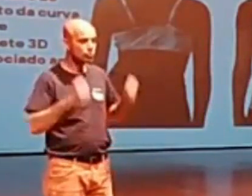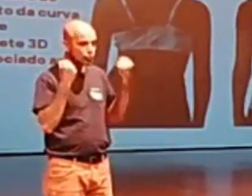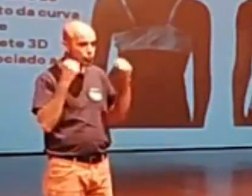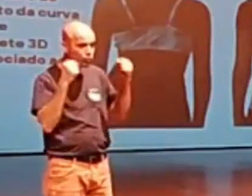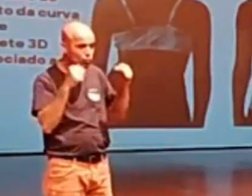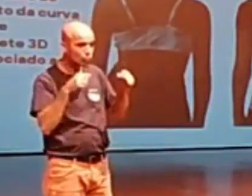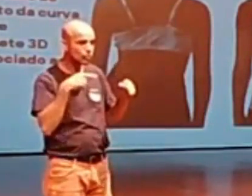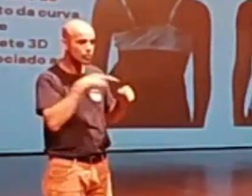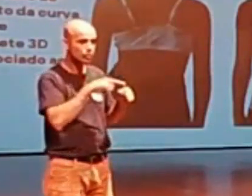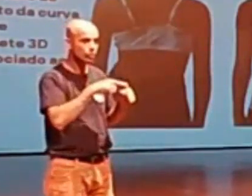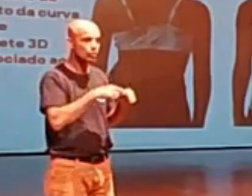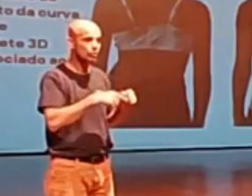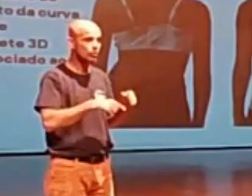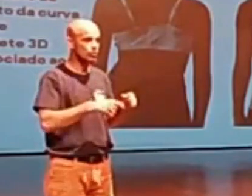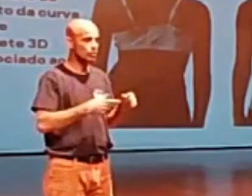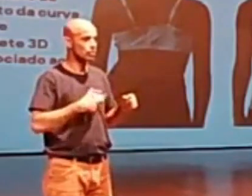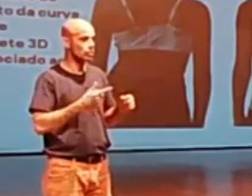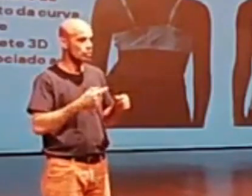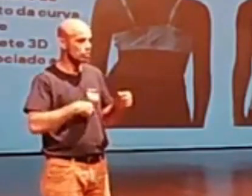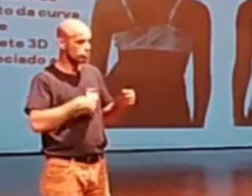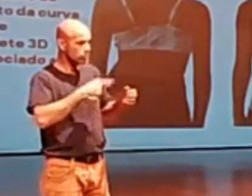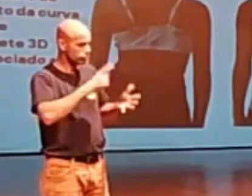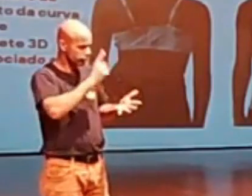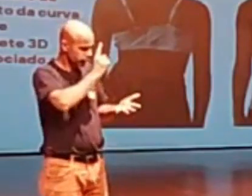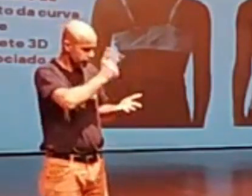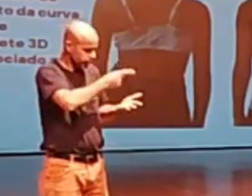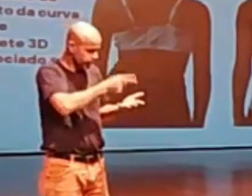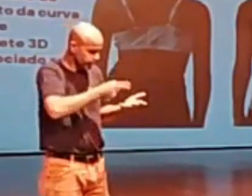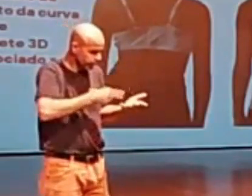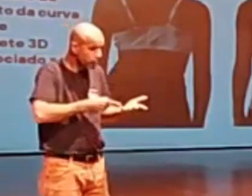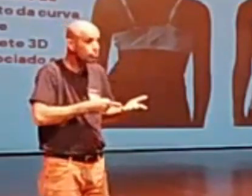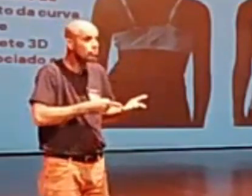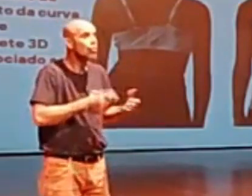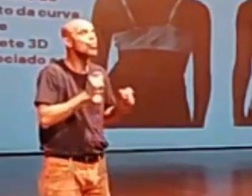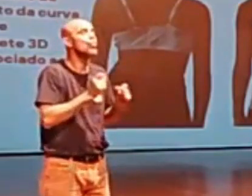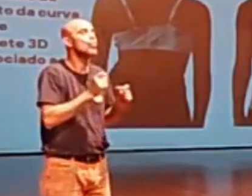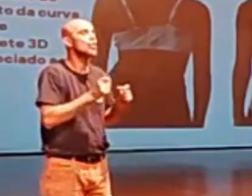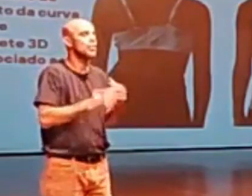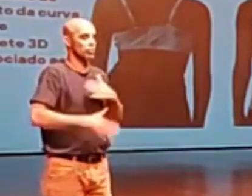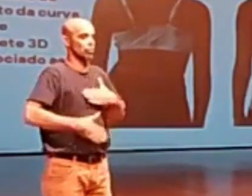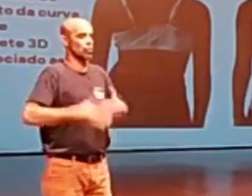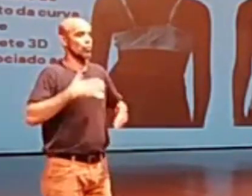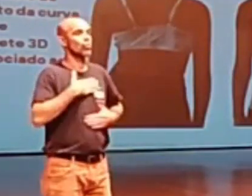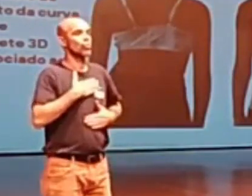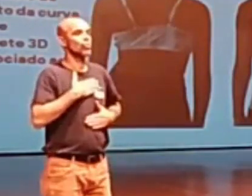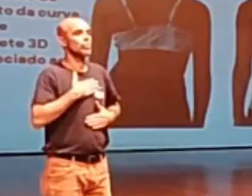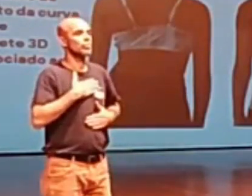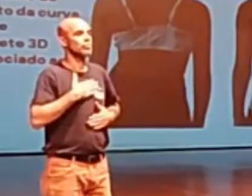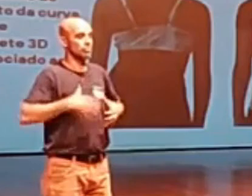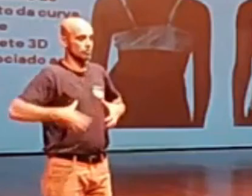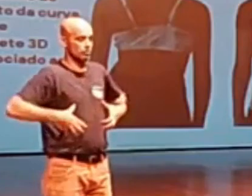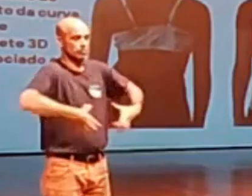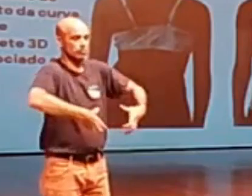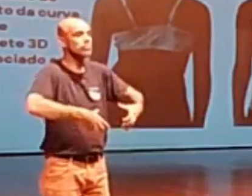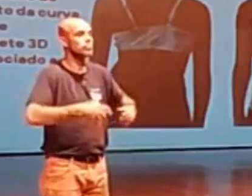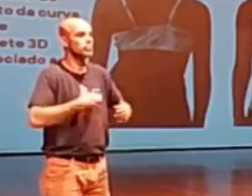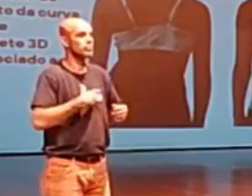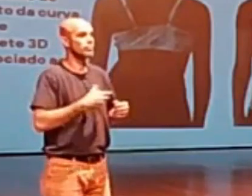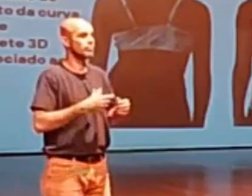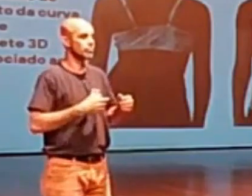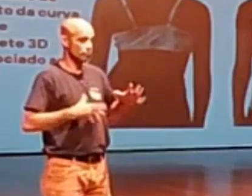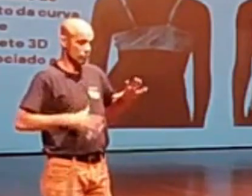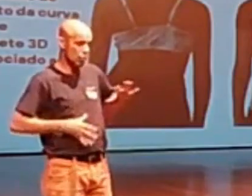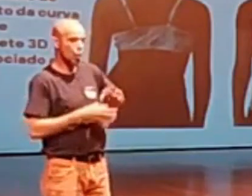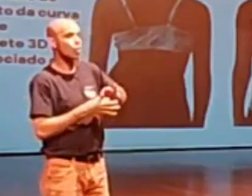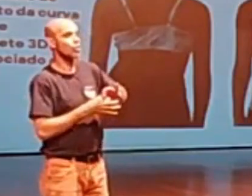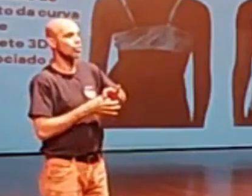são mandatórios, porque depois que o colete sai, o que vai manter, o que vai fazer tudo ali. E o casamento dos